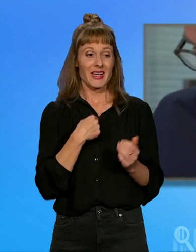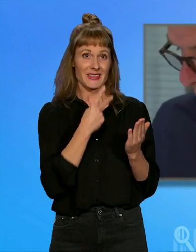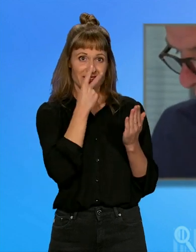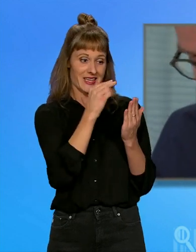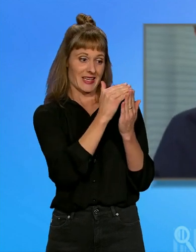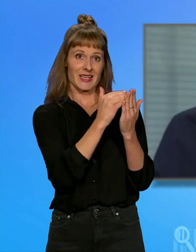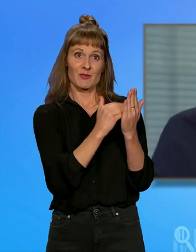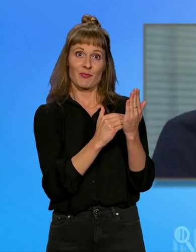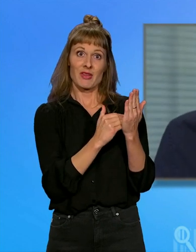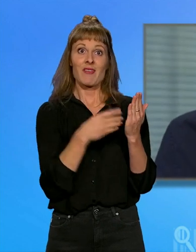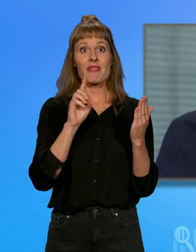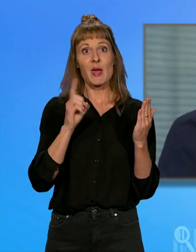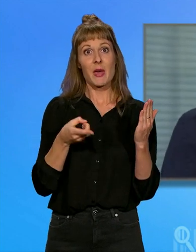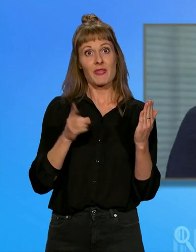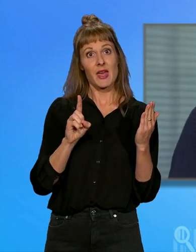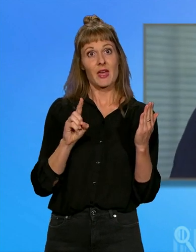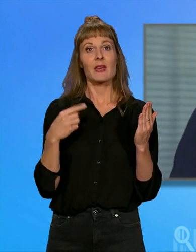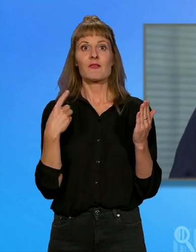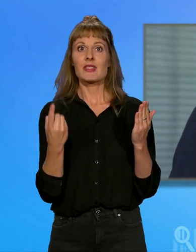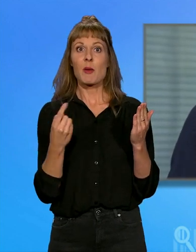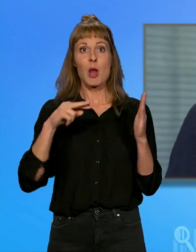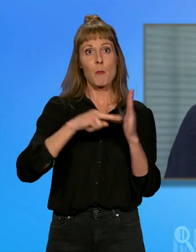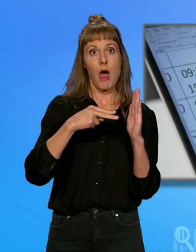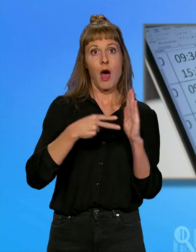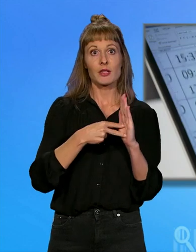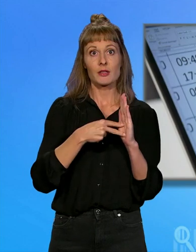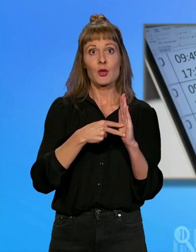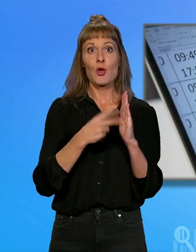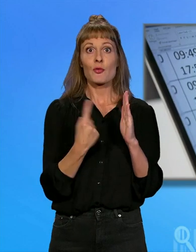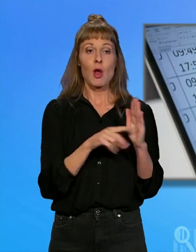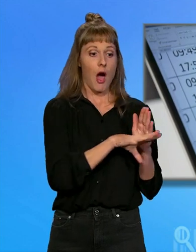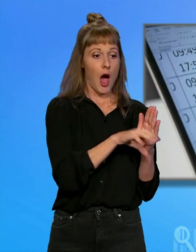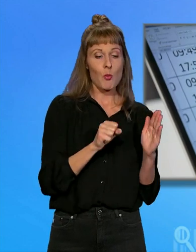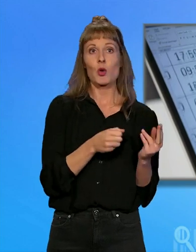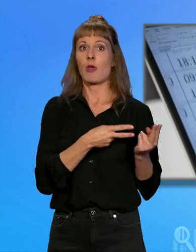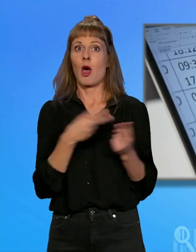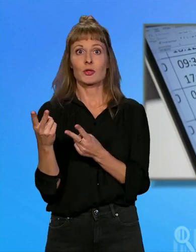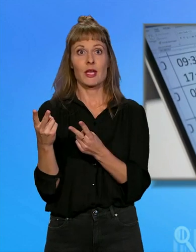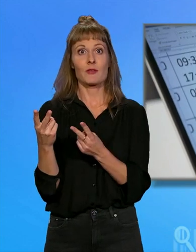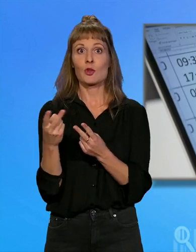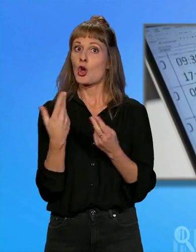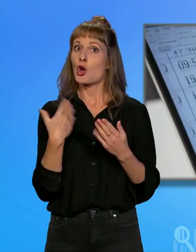fürs Ausliefern und Abholen der Pakete regelmäßig einen vollen Arbeitstag.